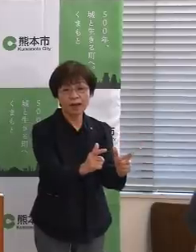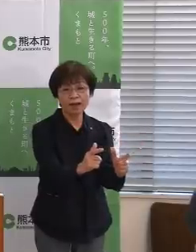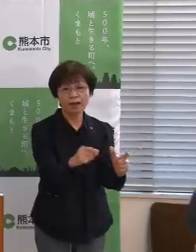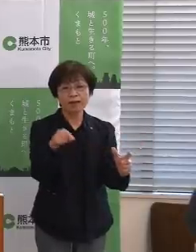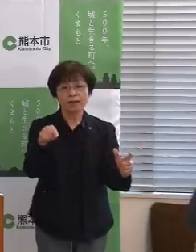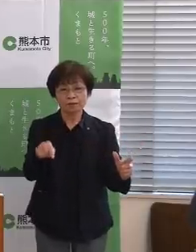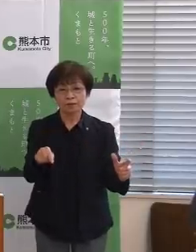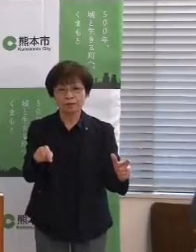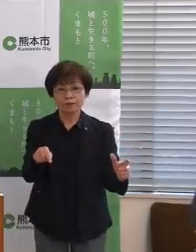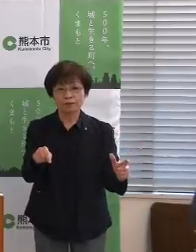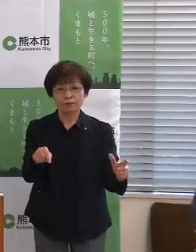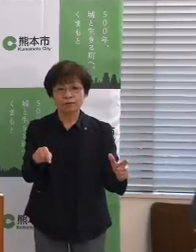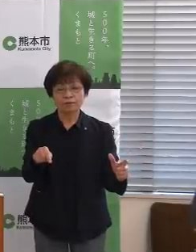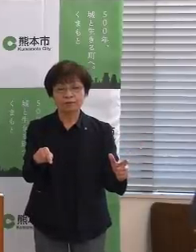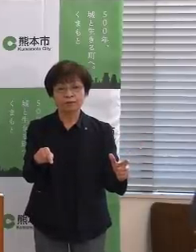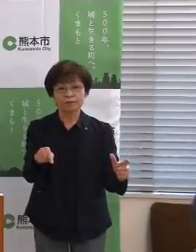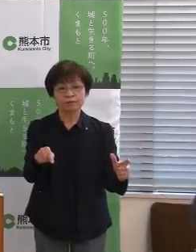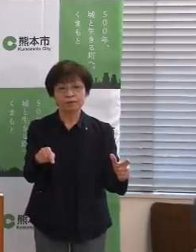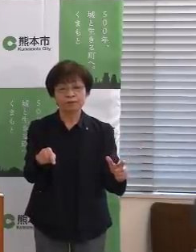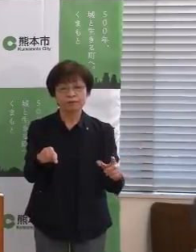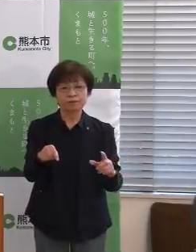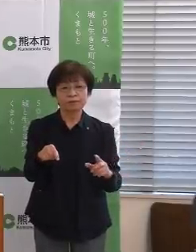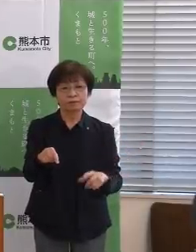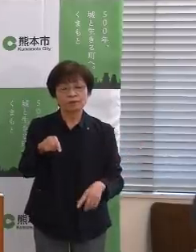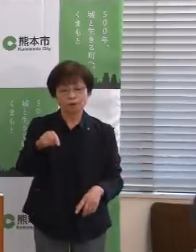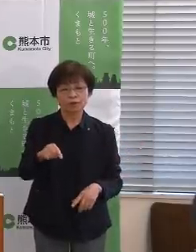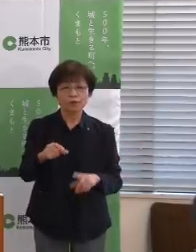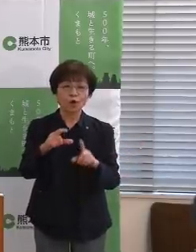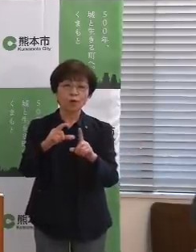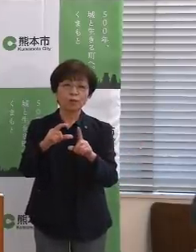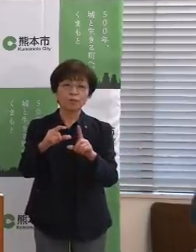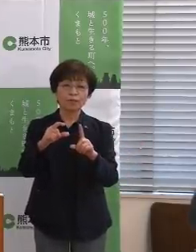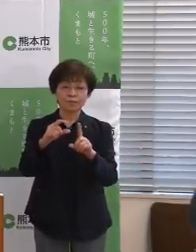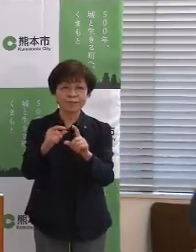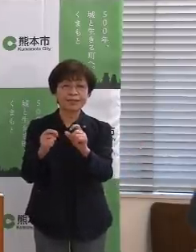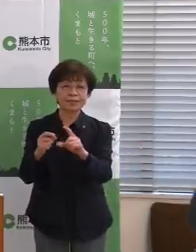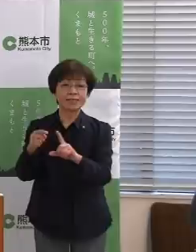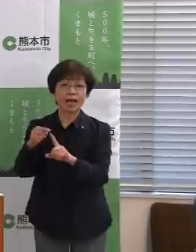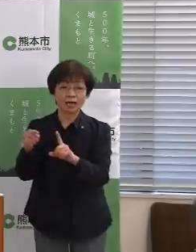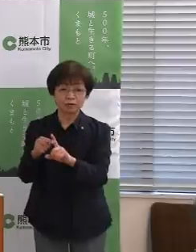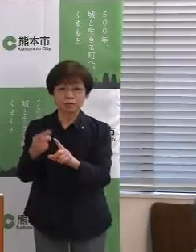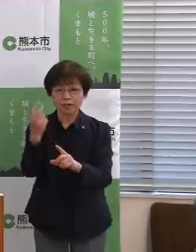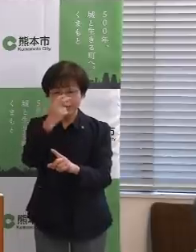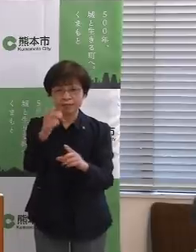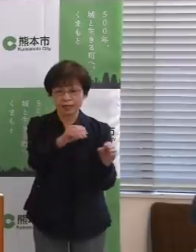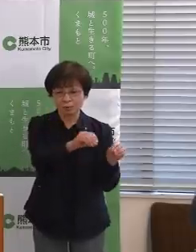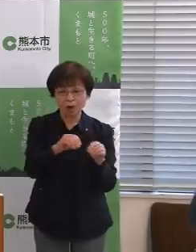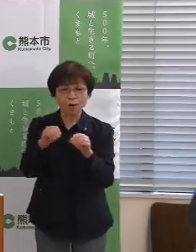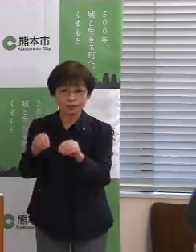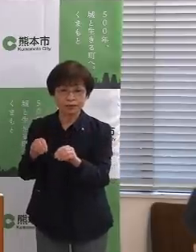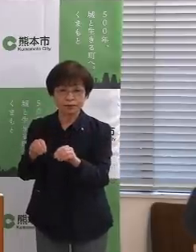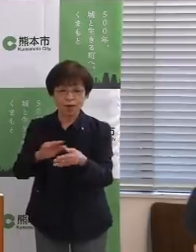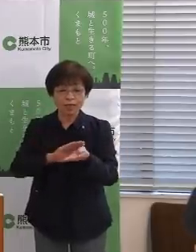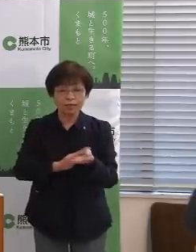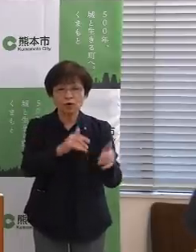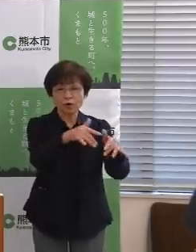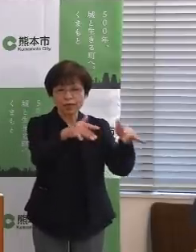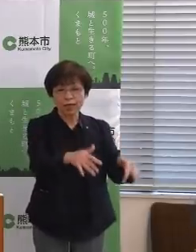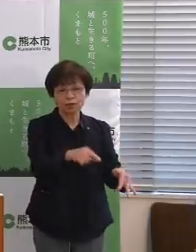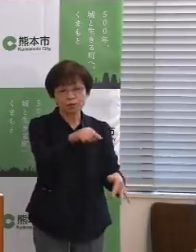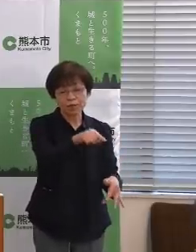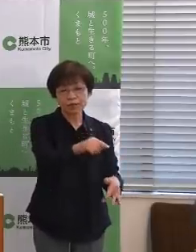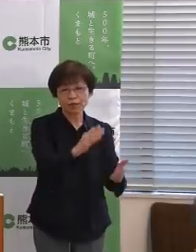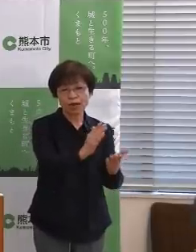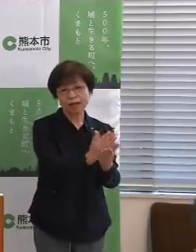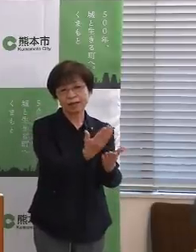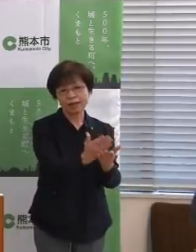体をですねあるいはその PCR 検査を回すというその、医療機関の皆さんのご判断が、少なく